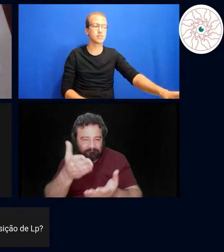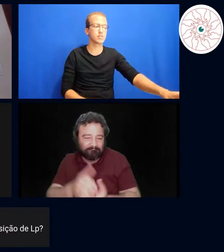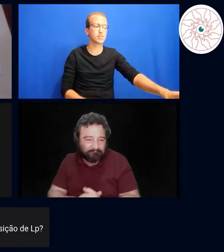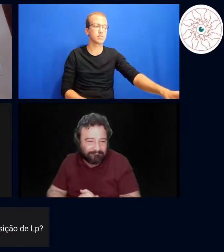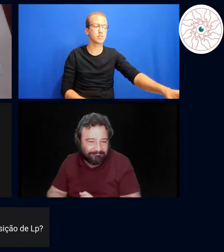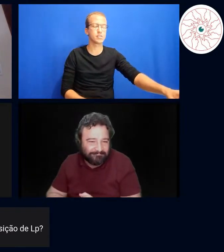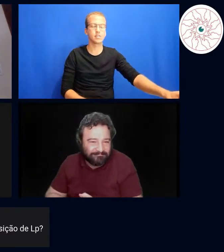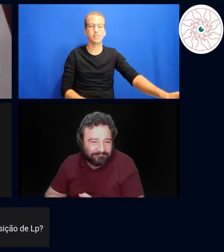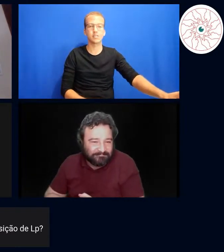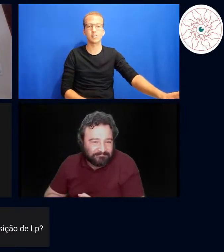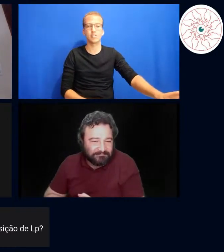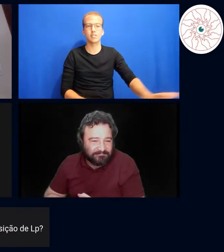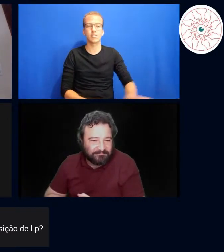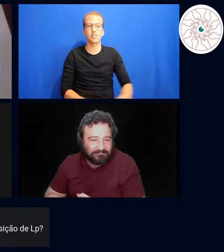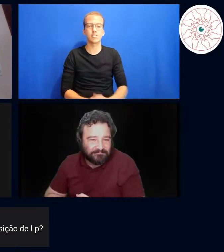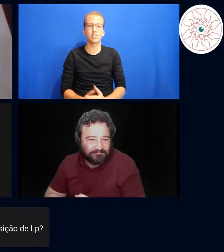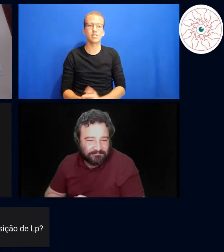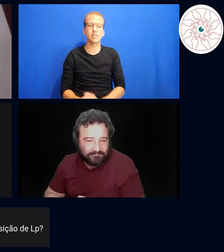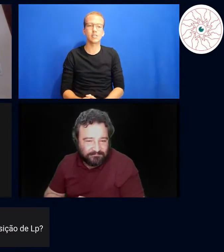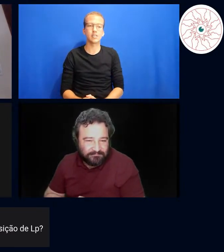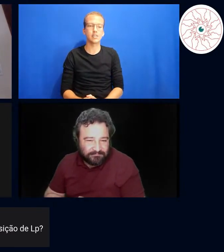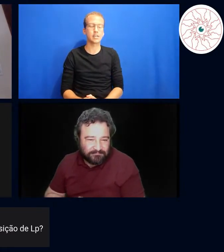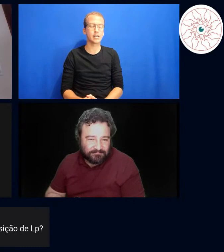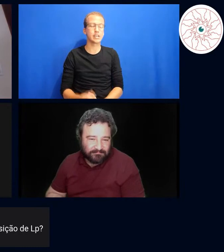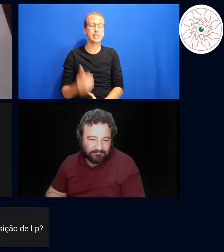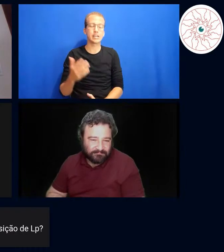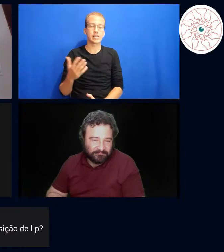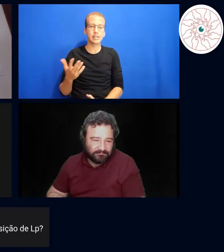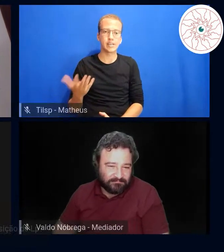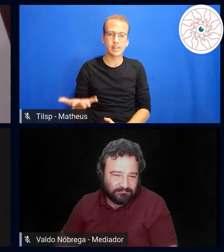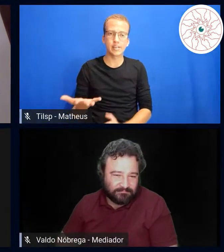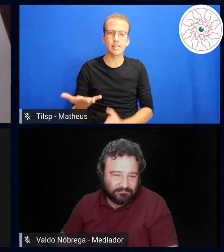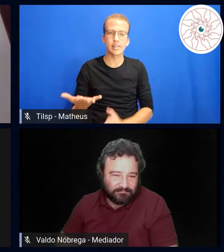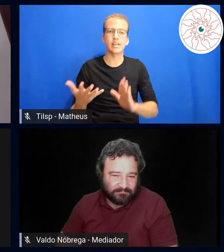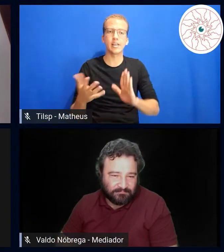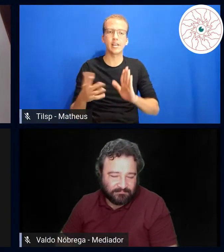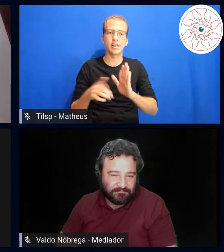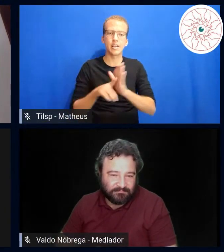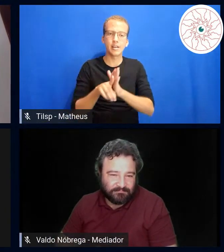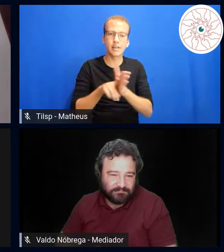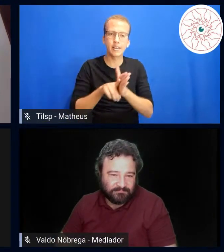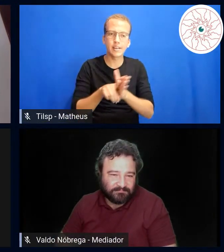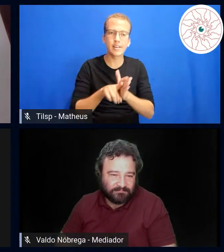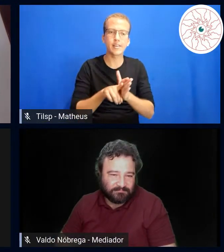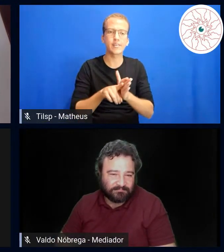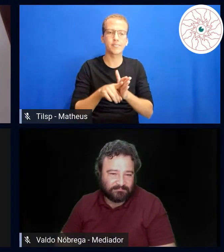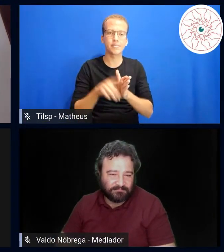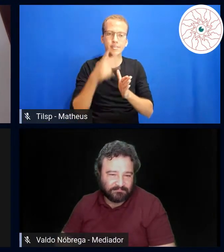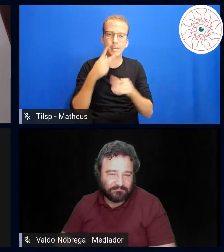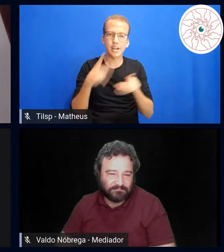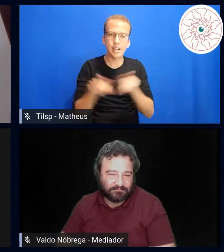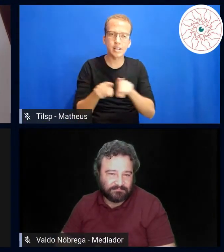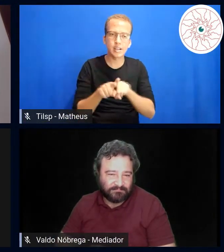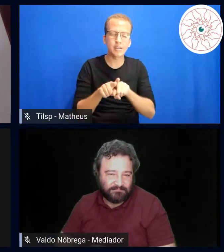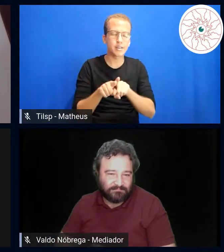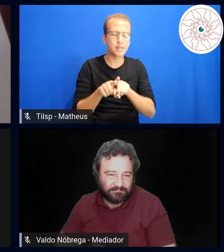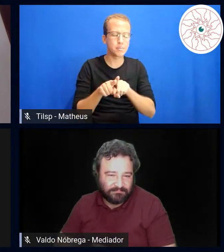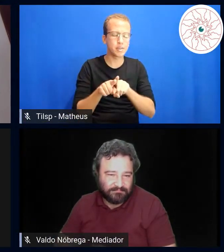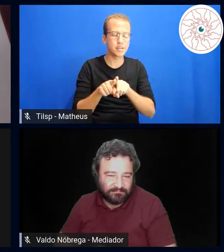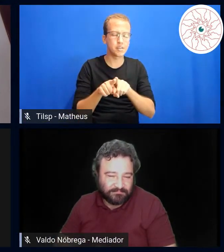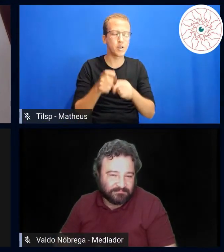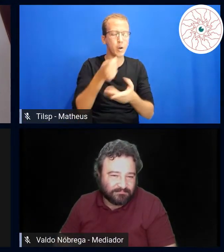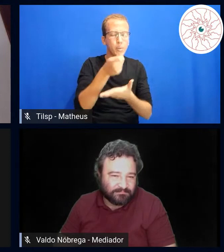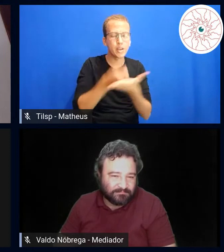Sim, esse inclusive essa é uma das propostas da pesquisa, né? justamente chegar à escrita da língua portuguesa. Então, todo esse processo de